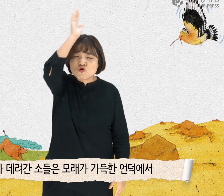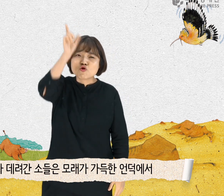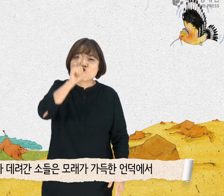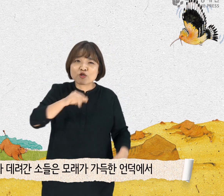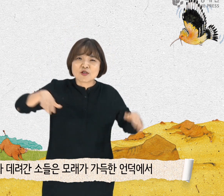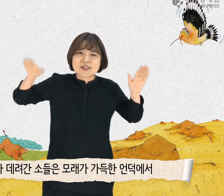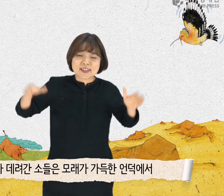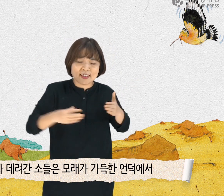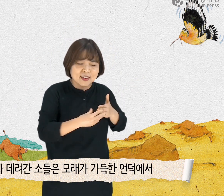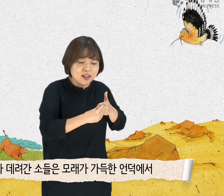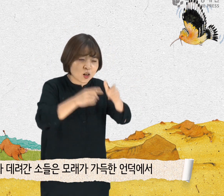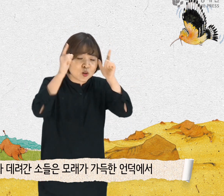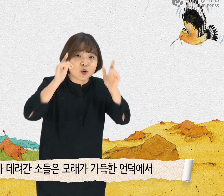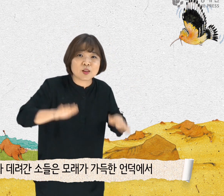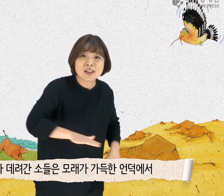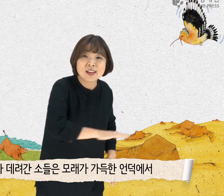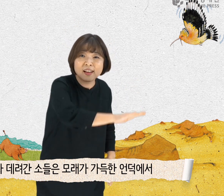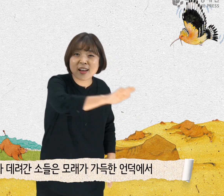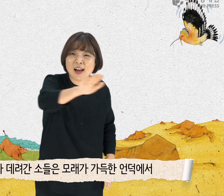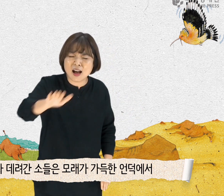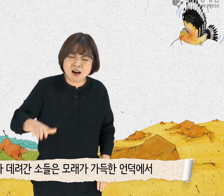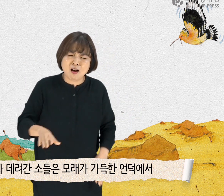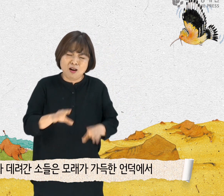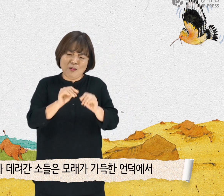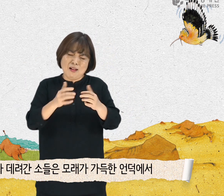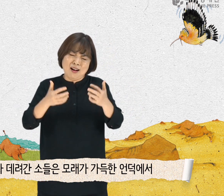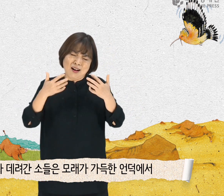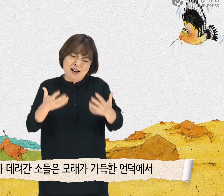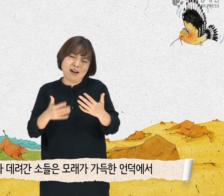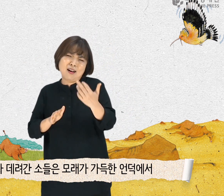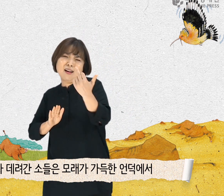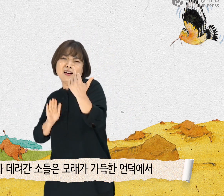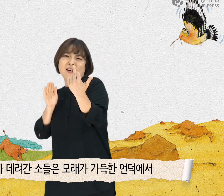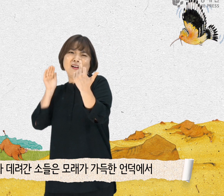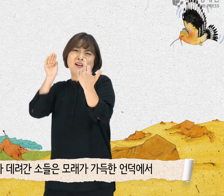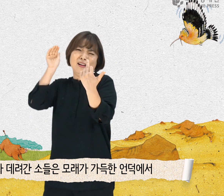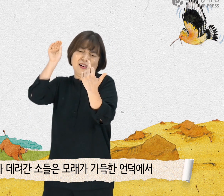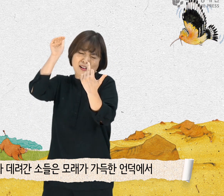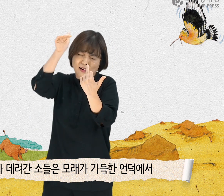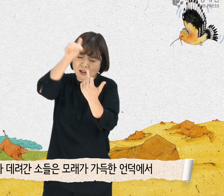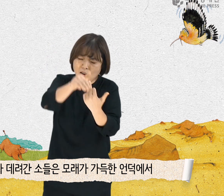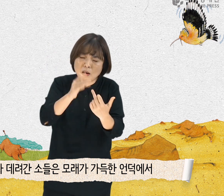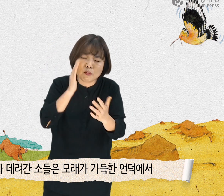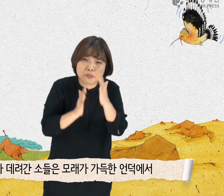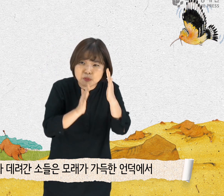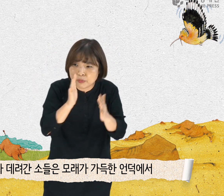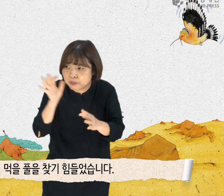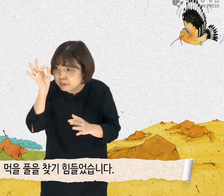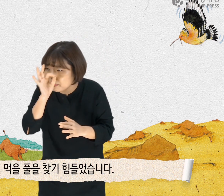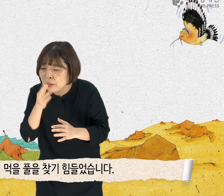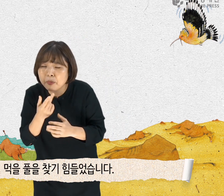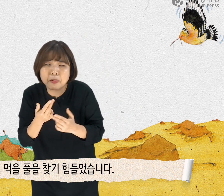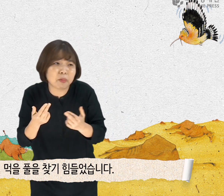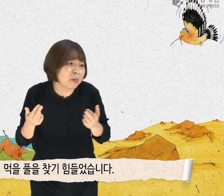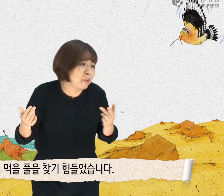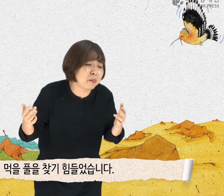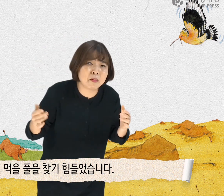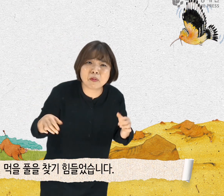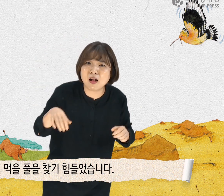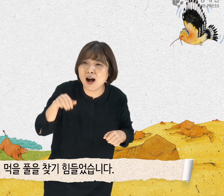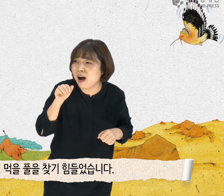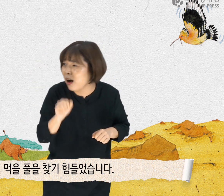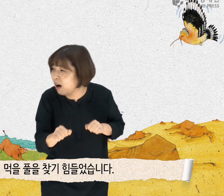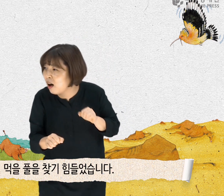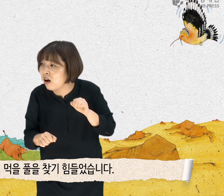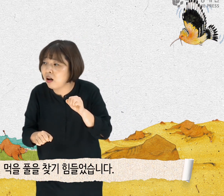고개를 저어 써 후투티 가 데려간 소들은 모래가 가득한 언덕에서 먹을 불을 찾기